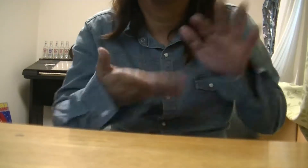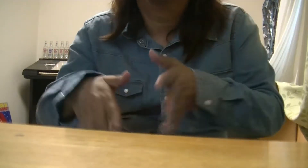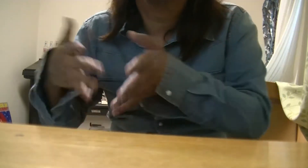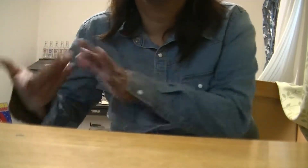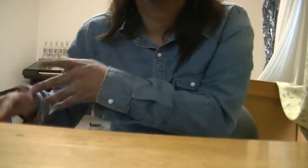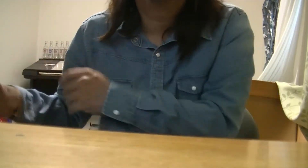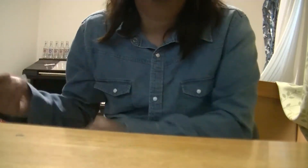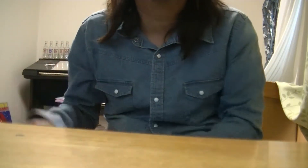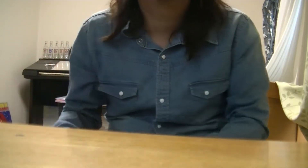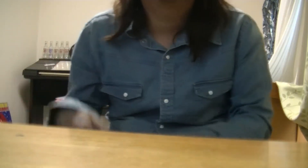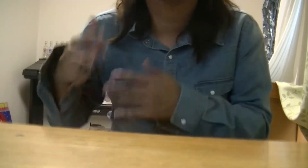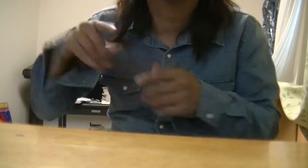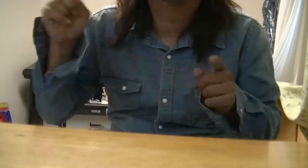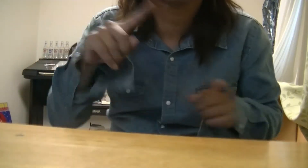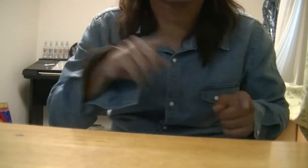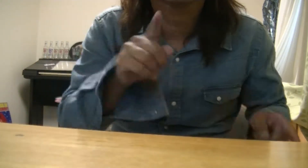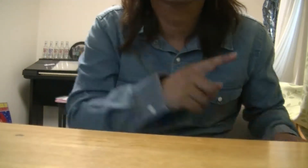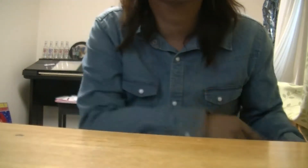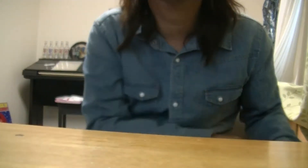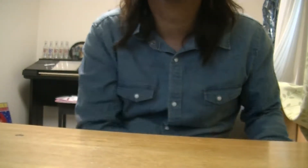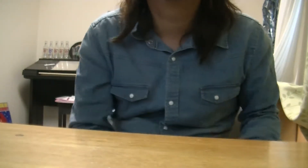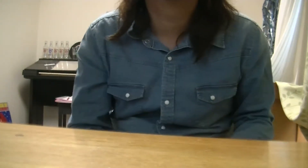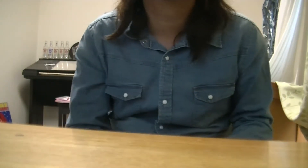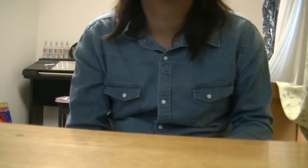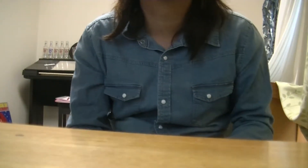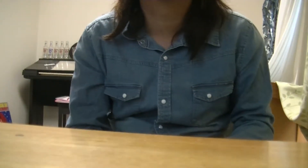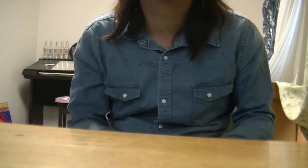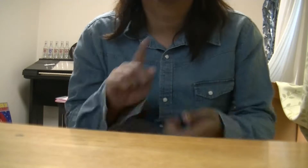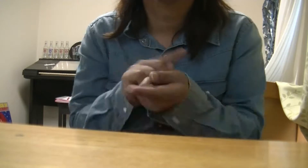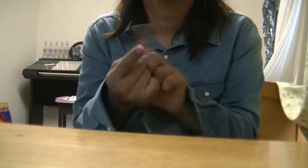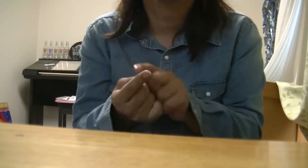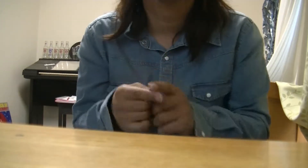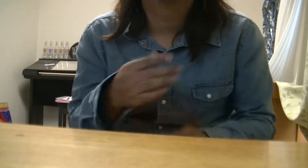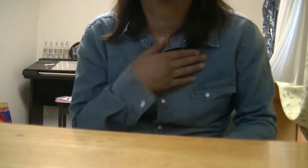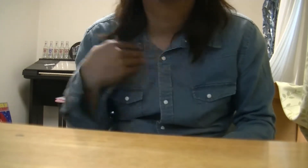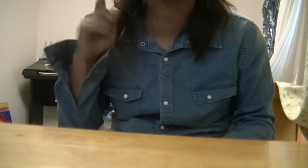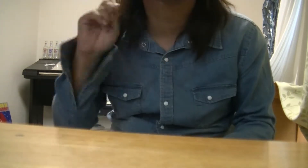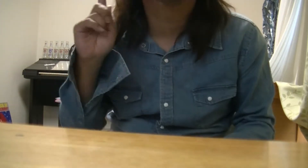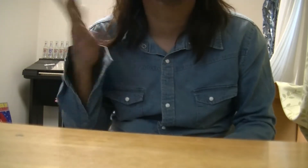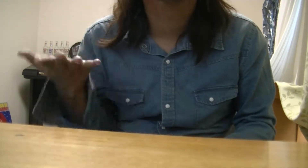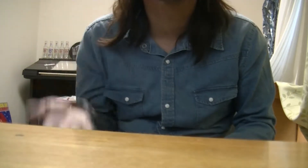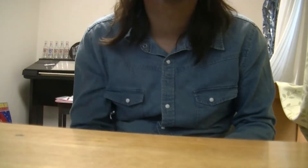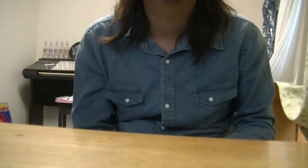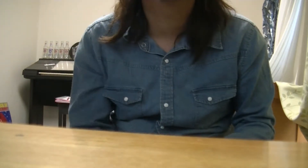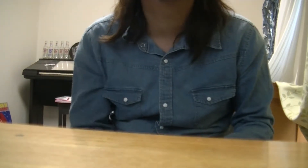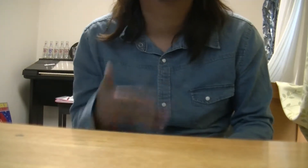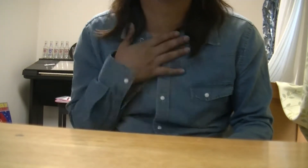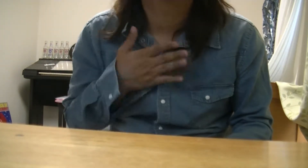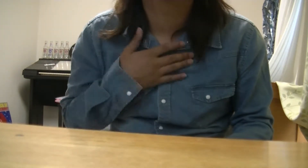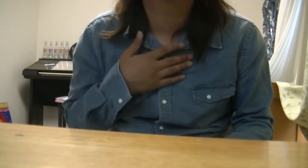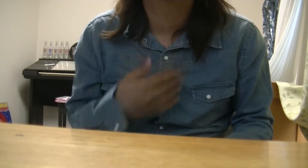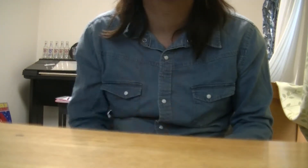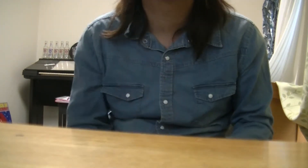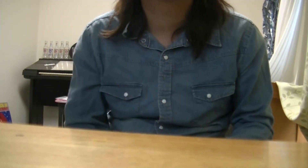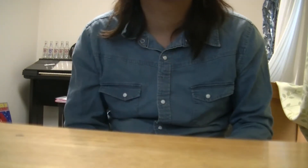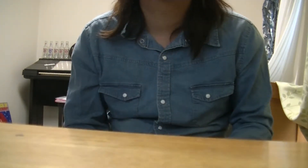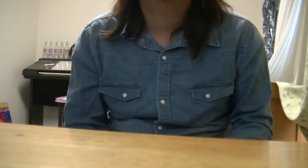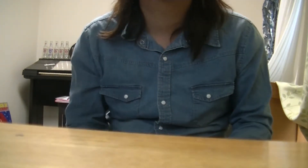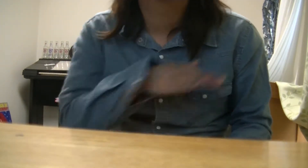か、電磁波というか、変わってきてるの分かりません？例えばすごく分かりやすい例で言いましょうか。皆さんに質問があります